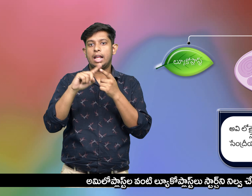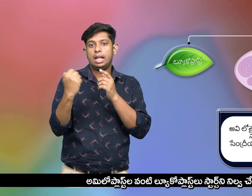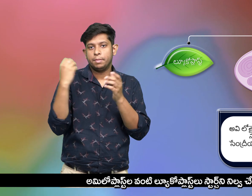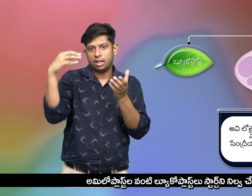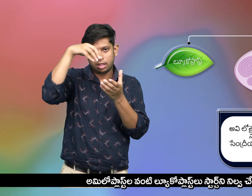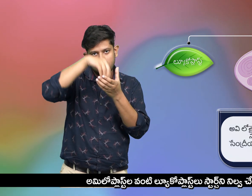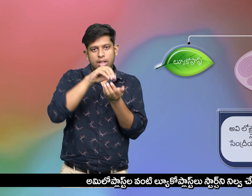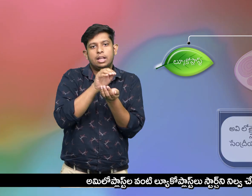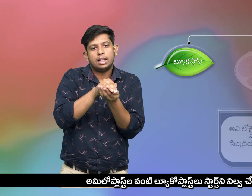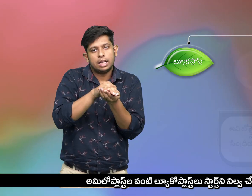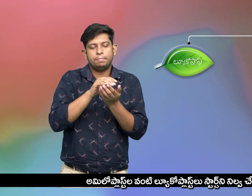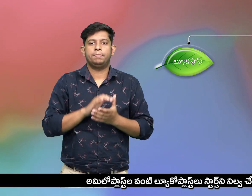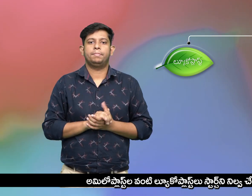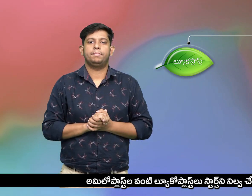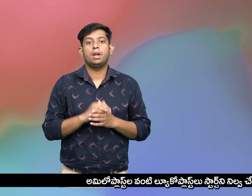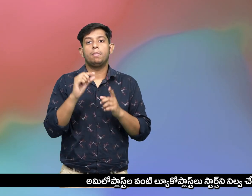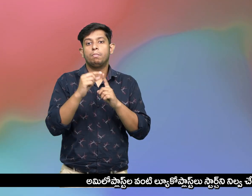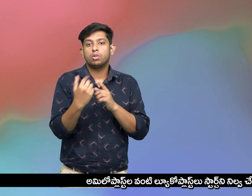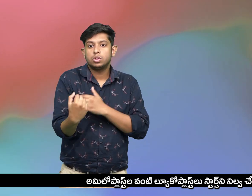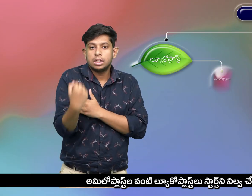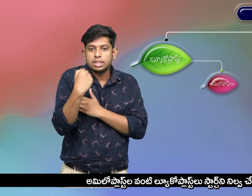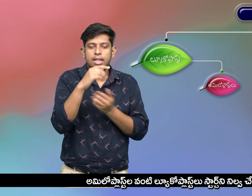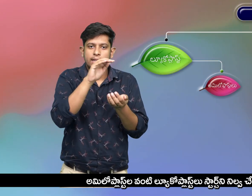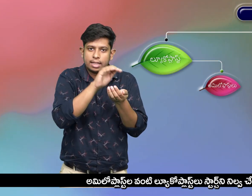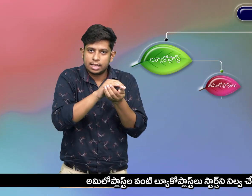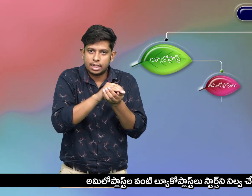అమిలోప్లాస్ట్ల వంటి ల్యూకోప్లాస్ట్లు స్టార్చ్ని నిల్వ చేస్తాయి.